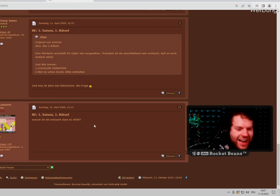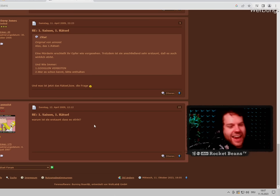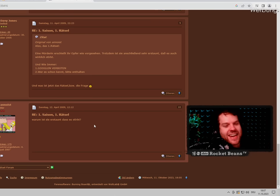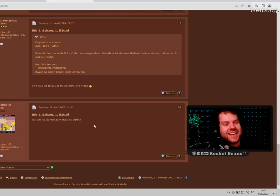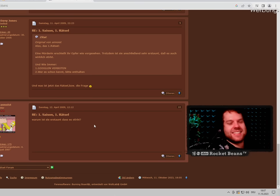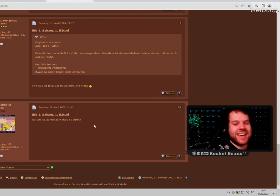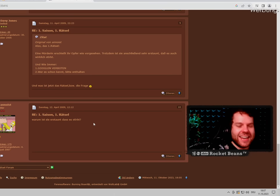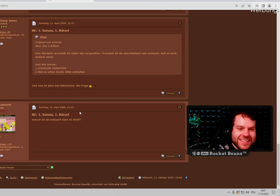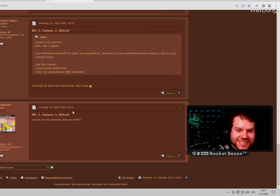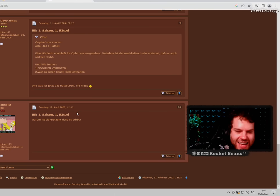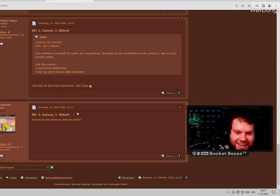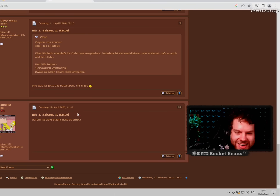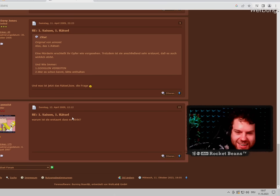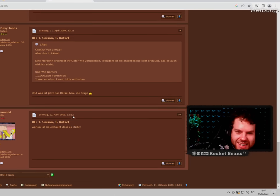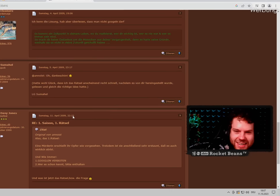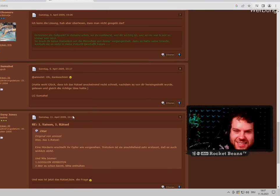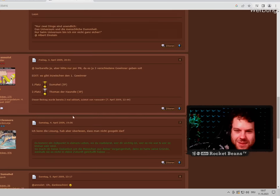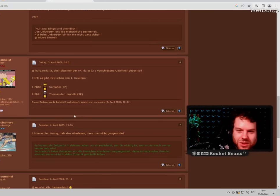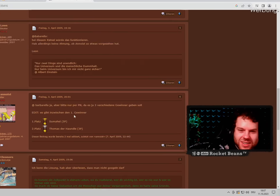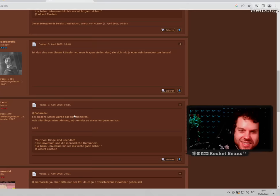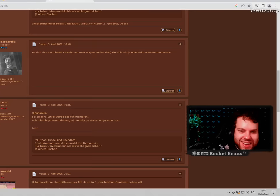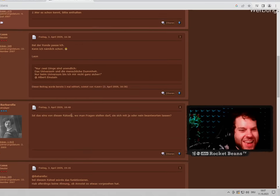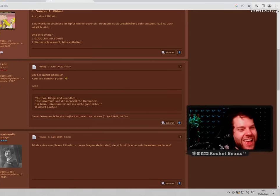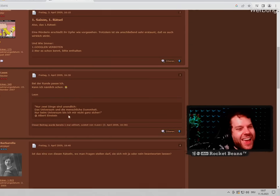Nein, das kann nicht sein, oder? Es gibt noch eine...